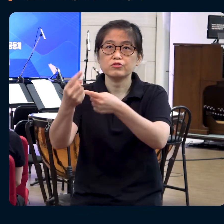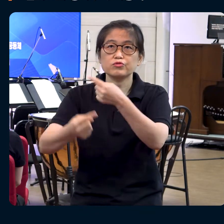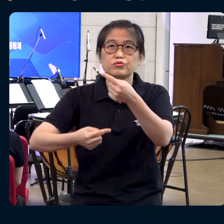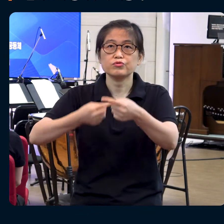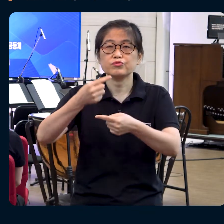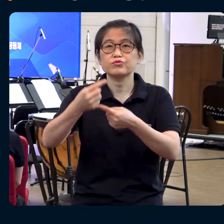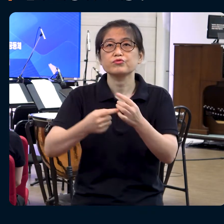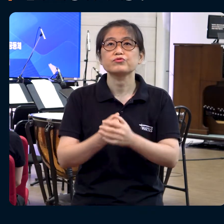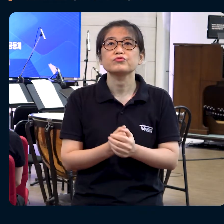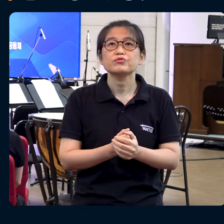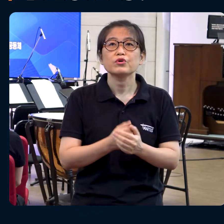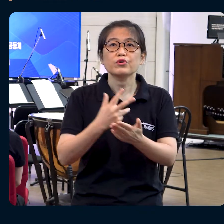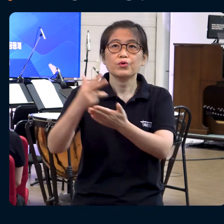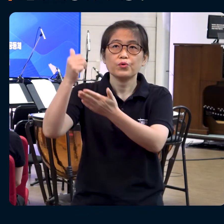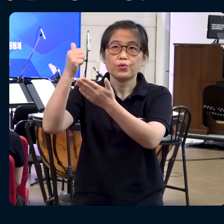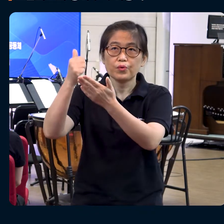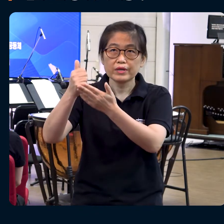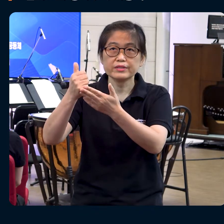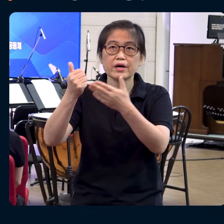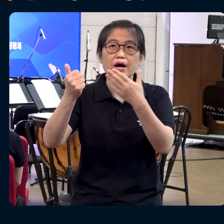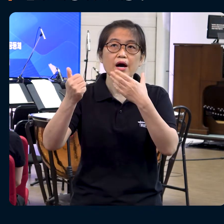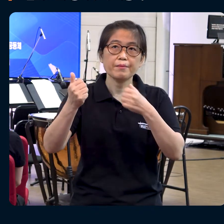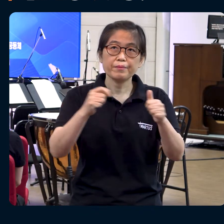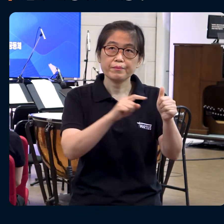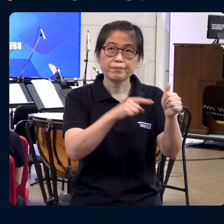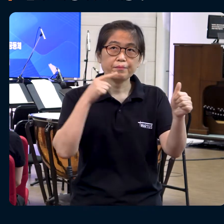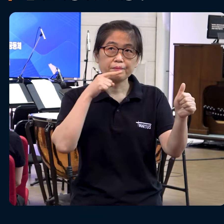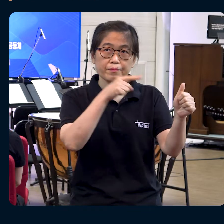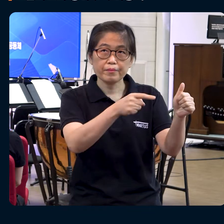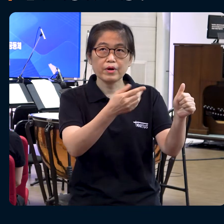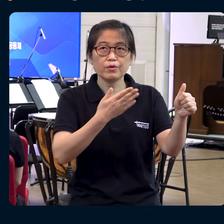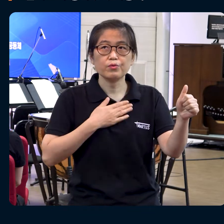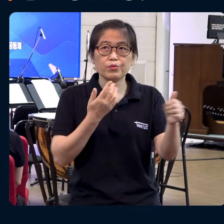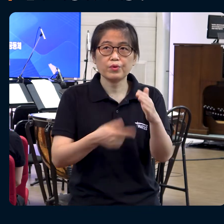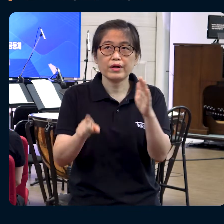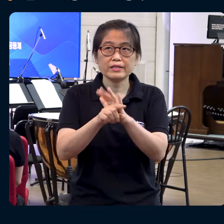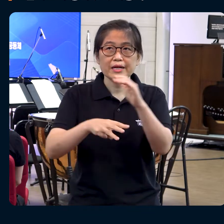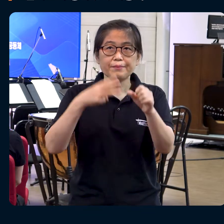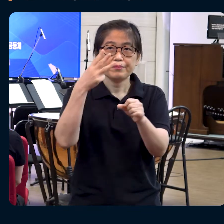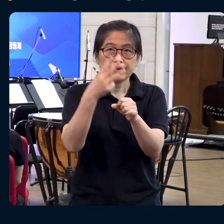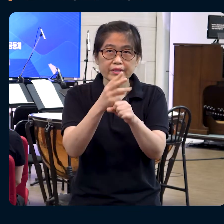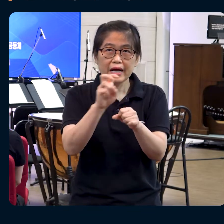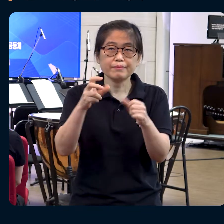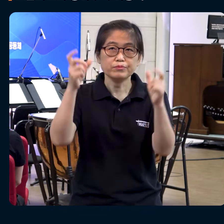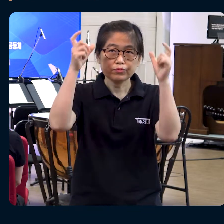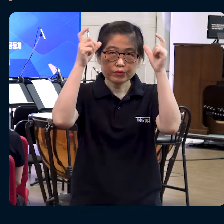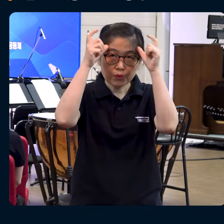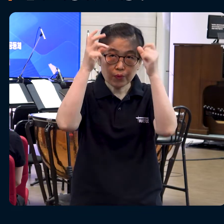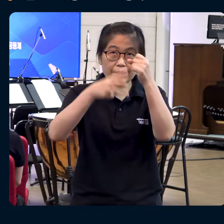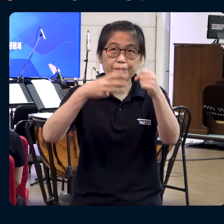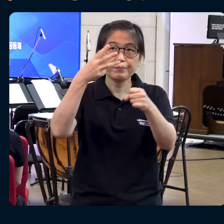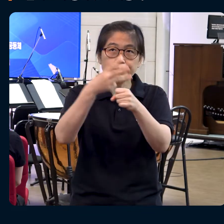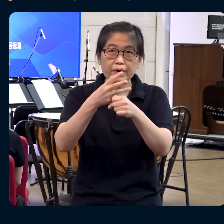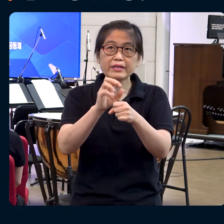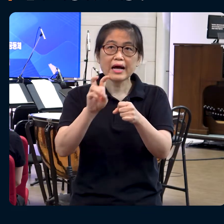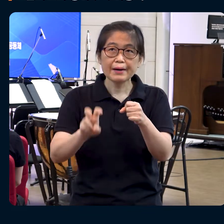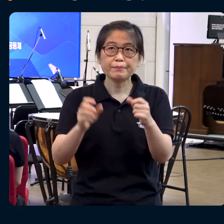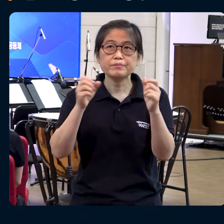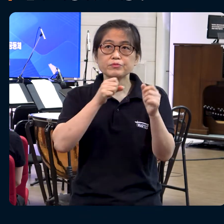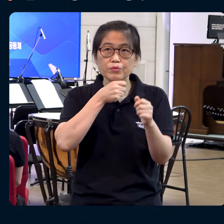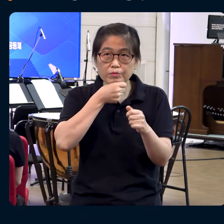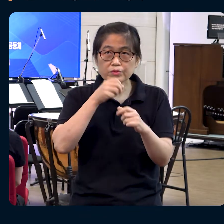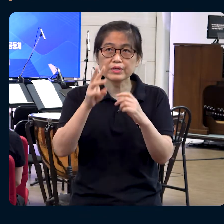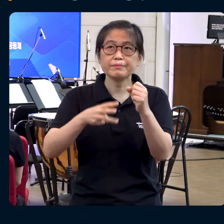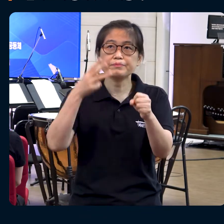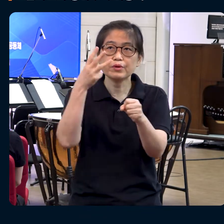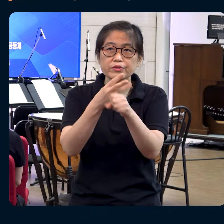읽겠습니다. 9절 함께 읽습니다. 여호와께서 그에게 이르시되 나를 위하여 3년 된 암소와 3년 된